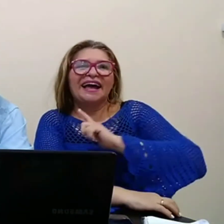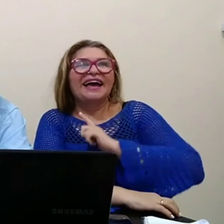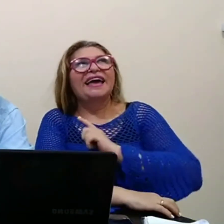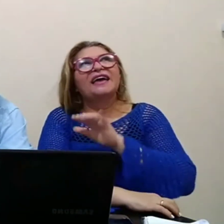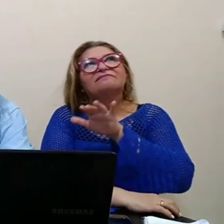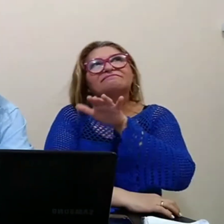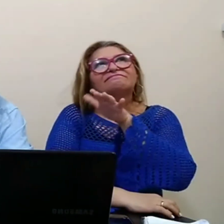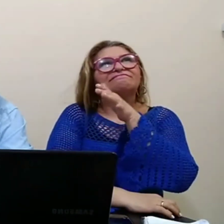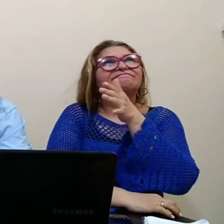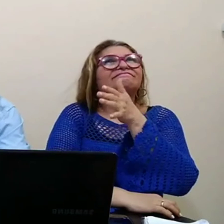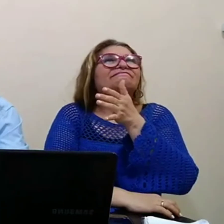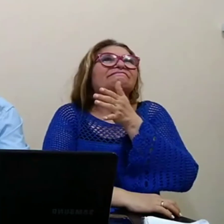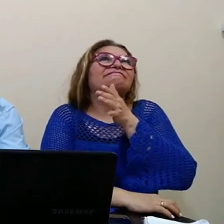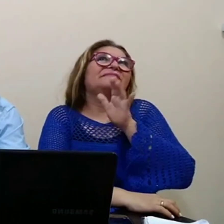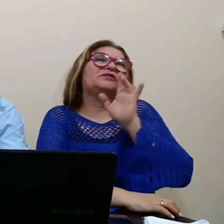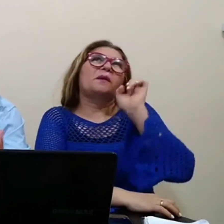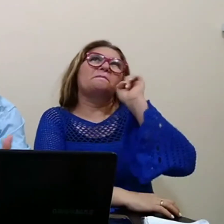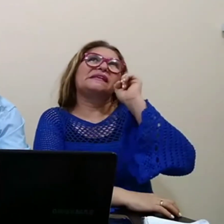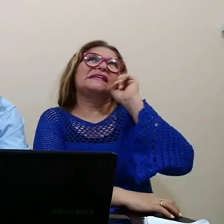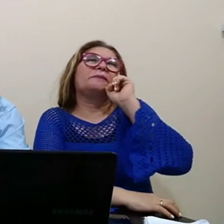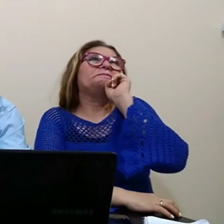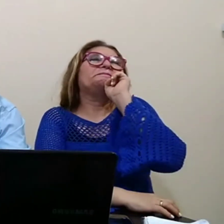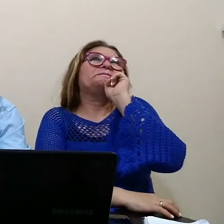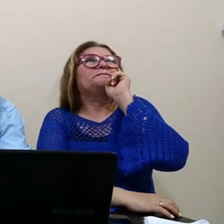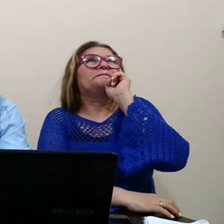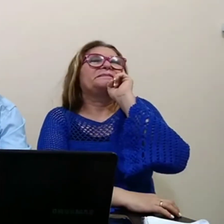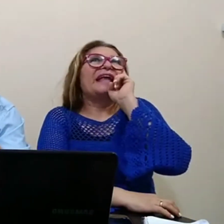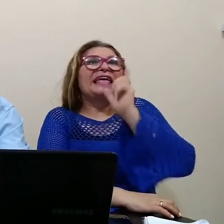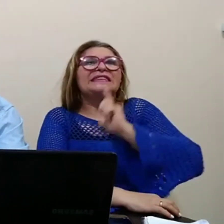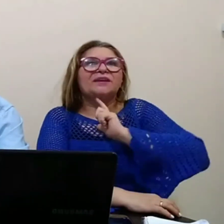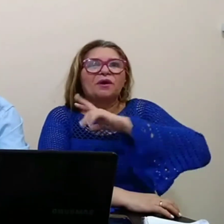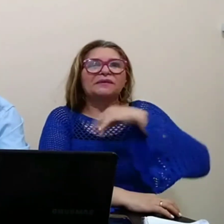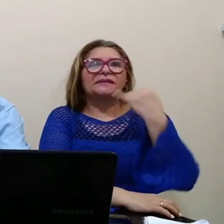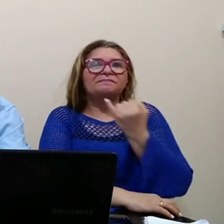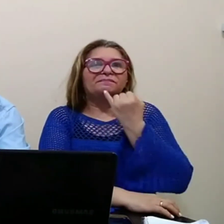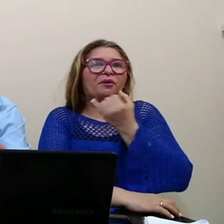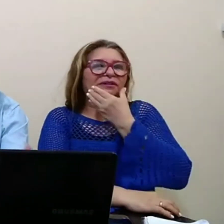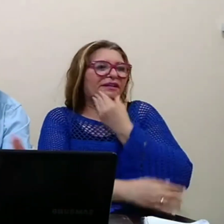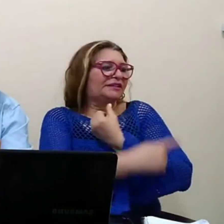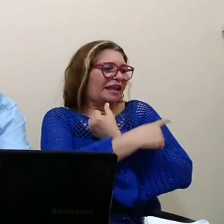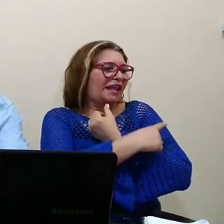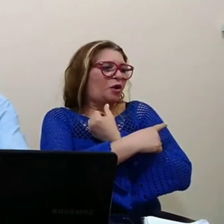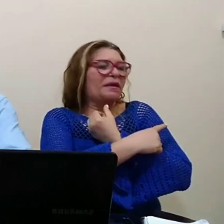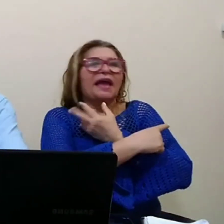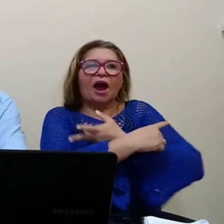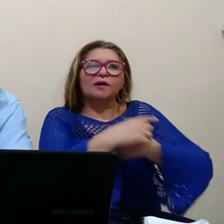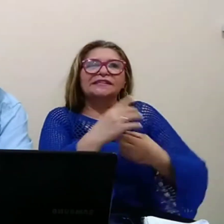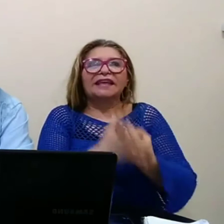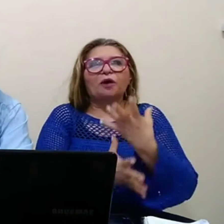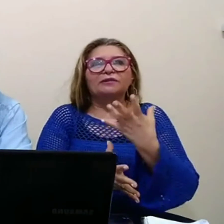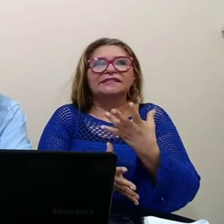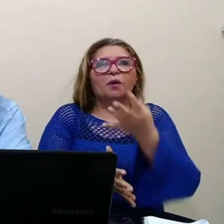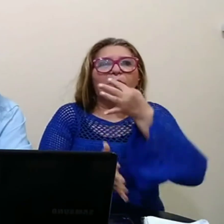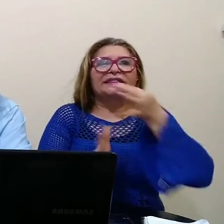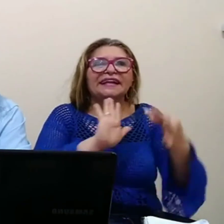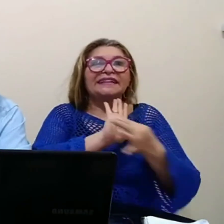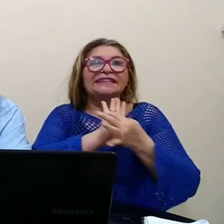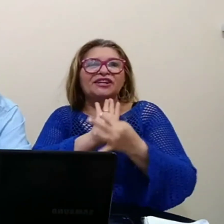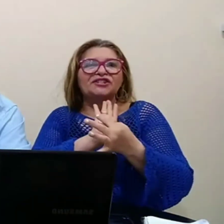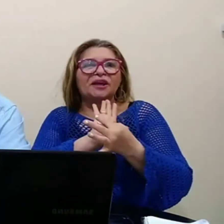dizer assim, uma coisa muito importante. O que aconteceu com ele? O testemunho